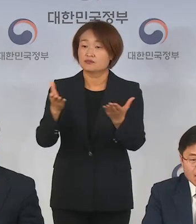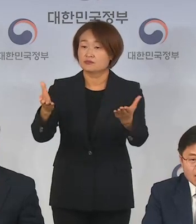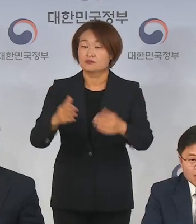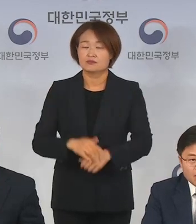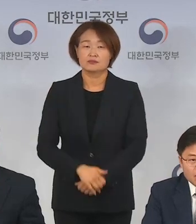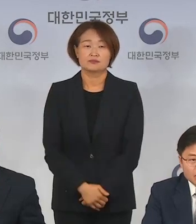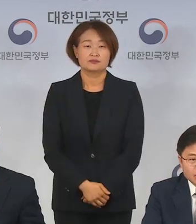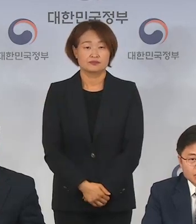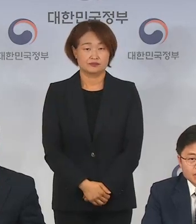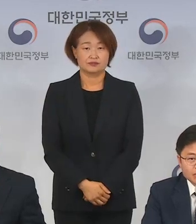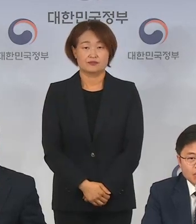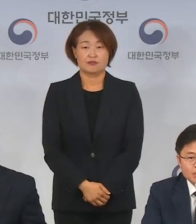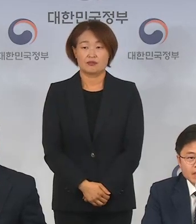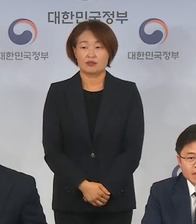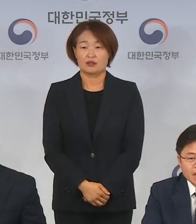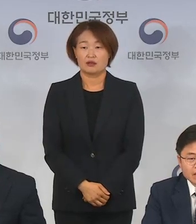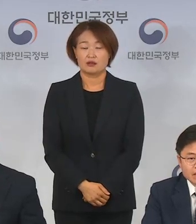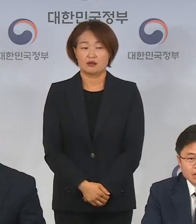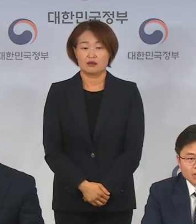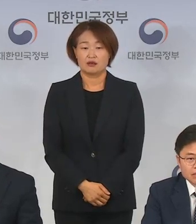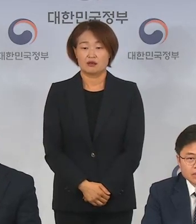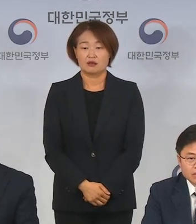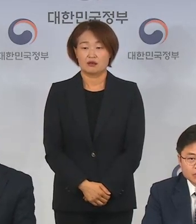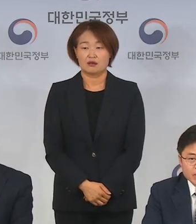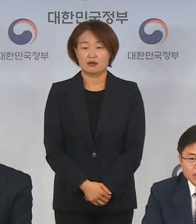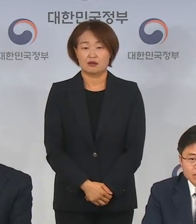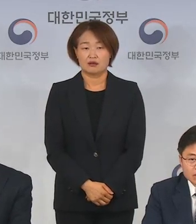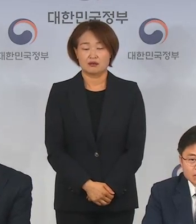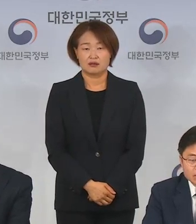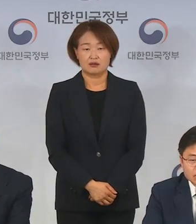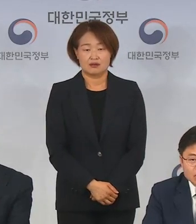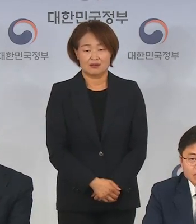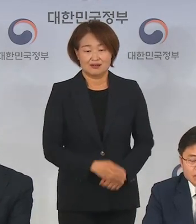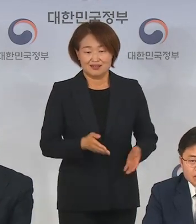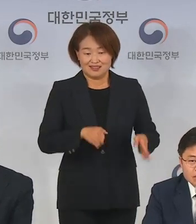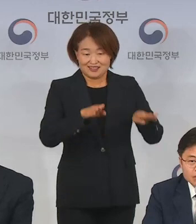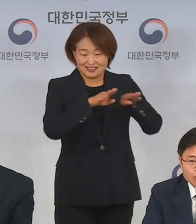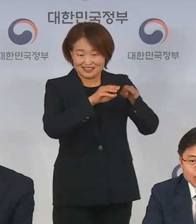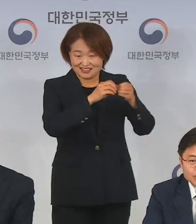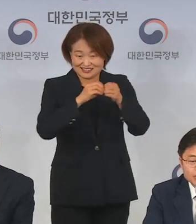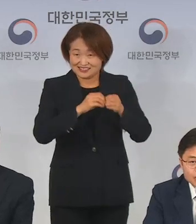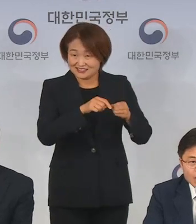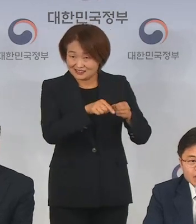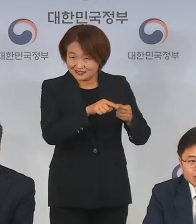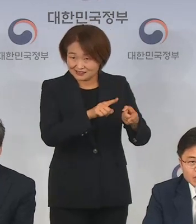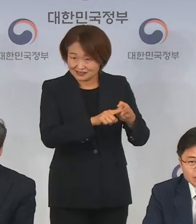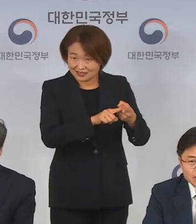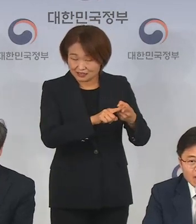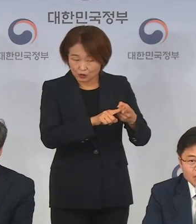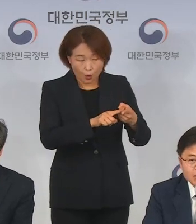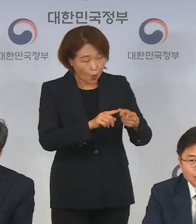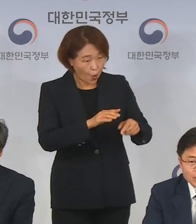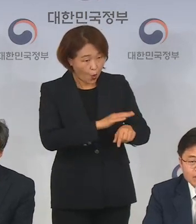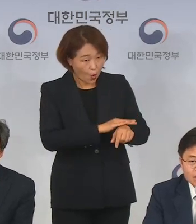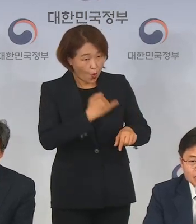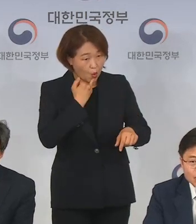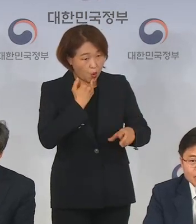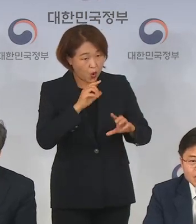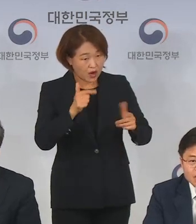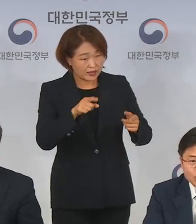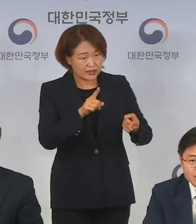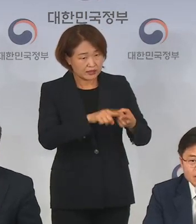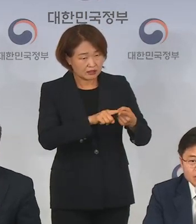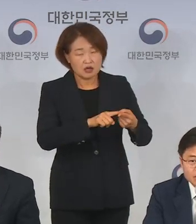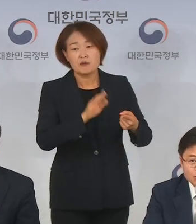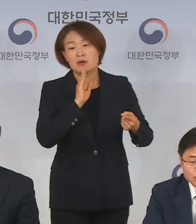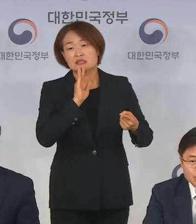드리겠습니다. 저희들이 설비에 대한 일종의 성능 그리고 건전성 확인을 위해서는 당연히 로데이터